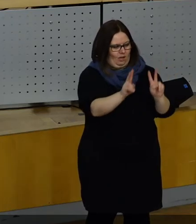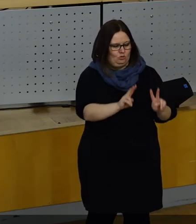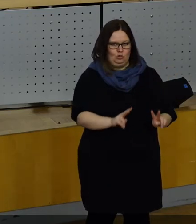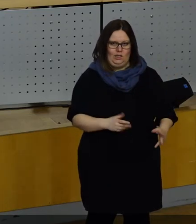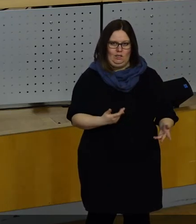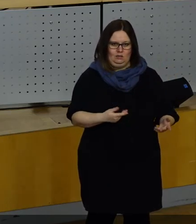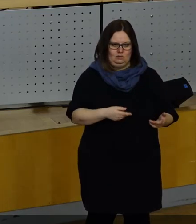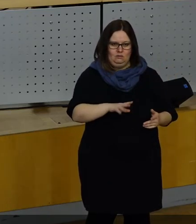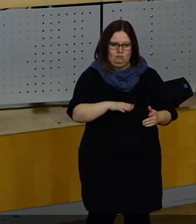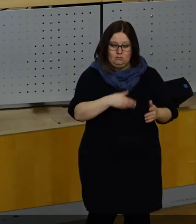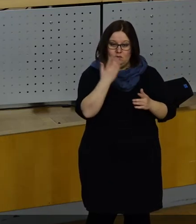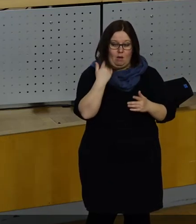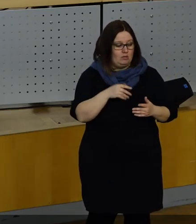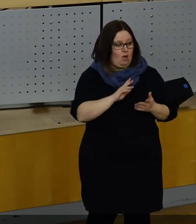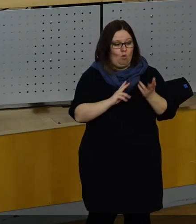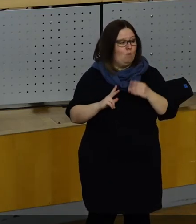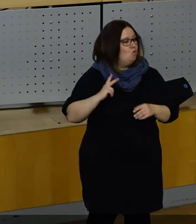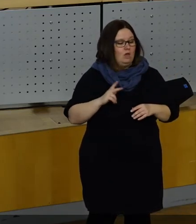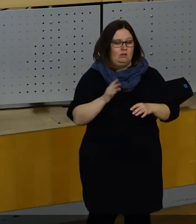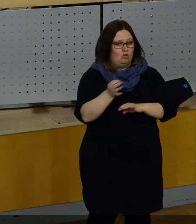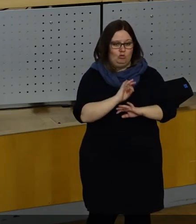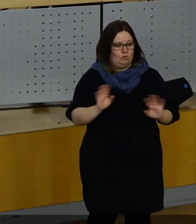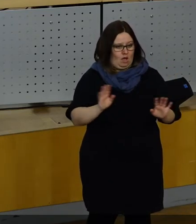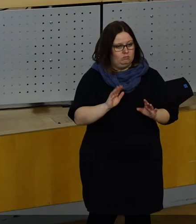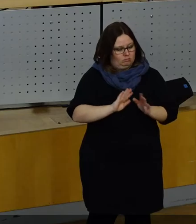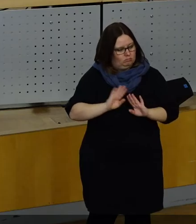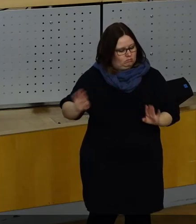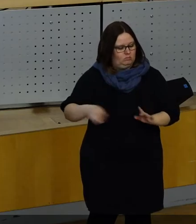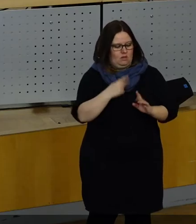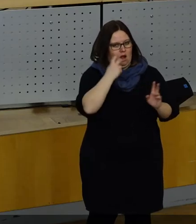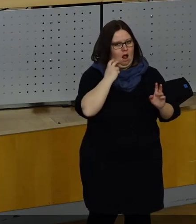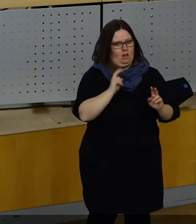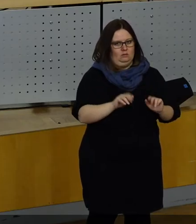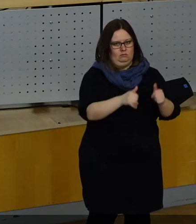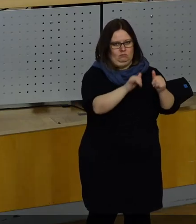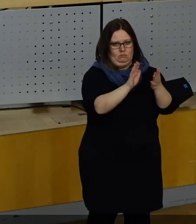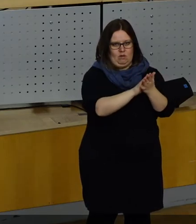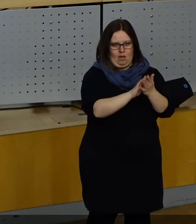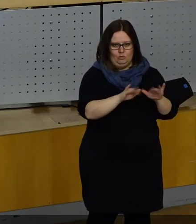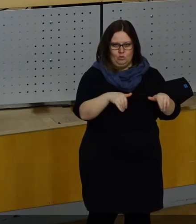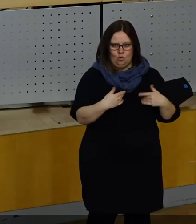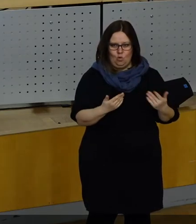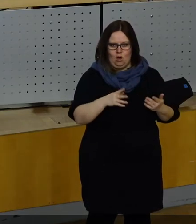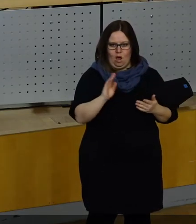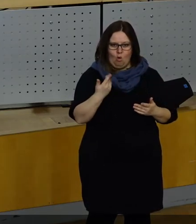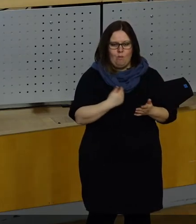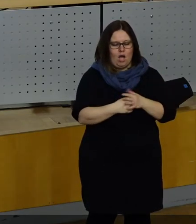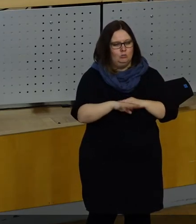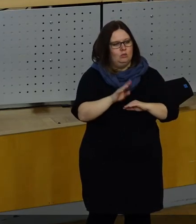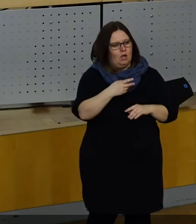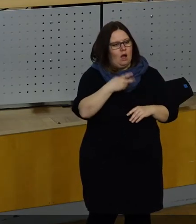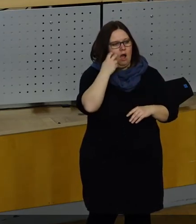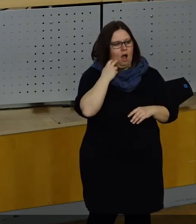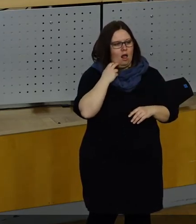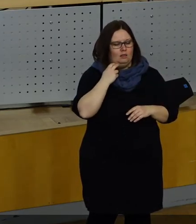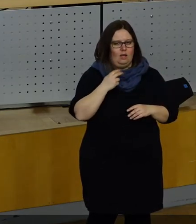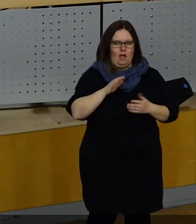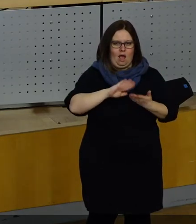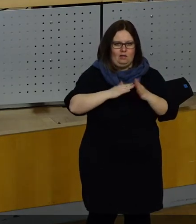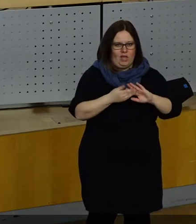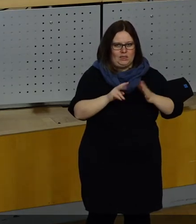worden sind, damals gegen jede moderne Architektenschule, auch unter Wiederbelebung von historischen Handwerkstechniken. Wir